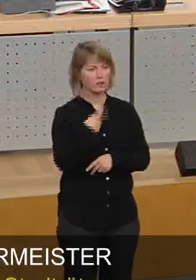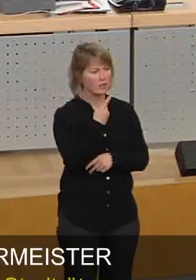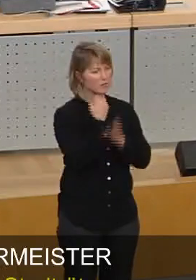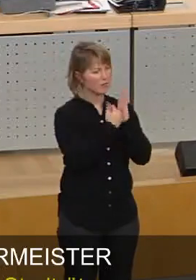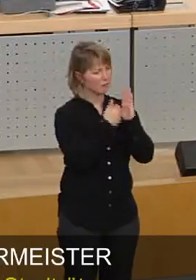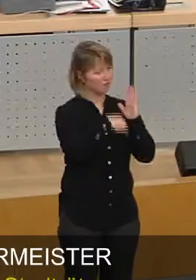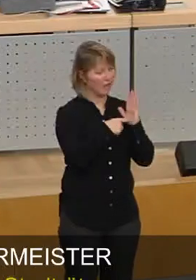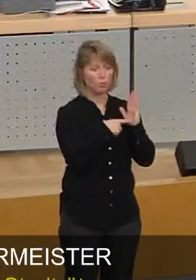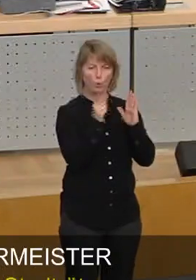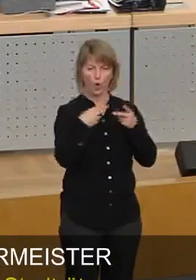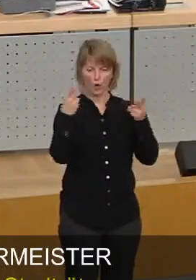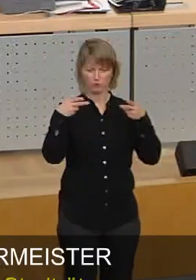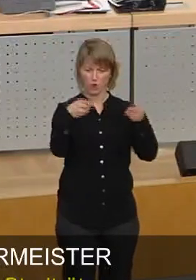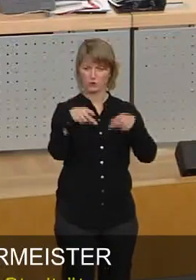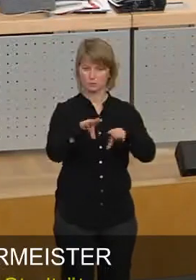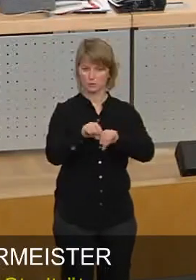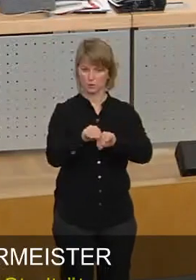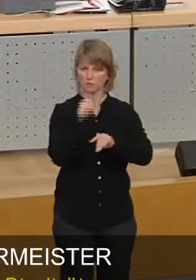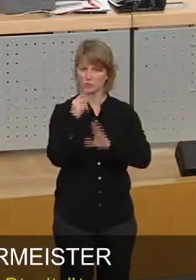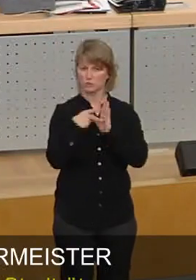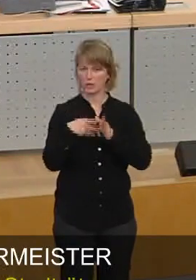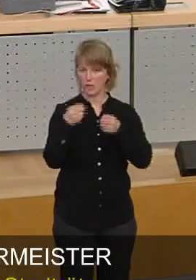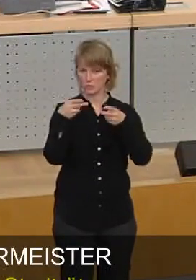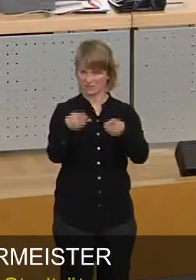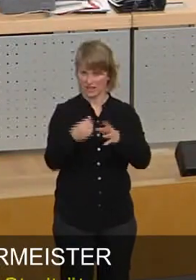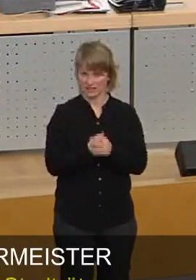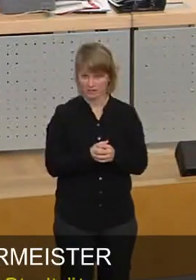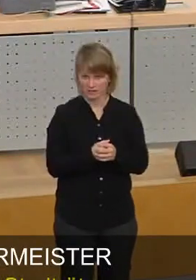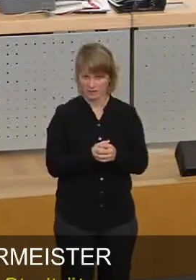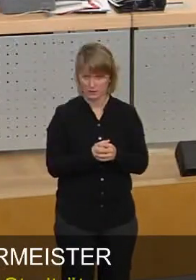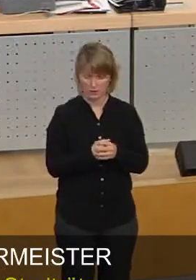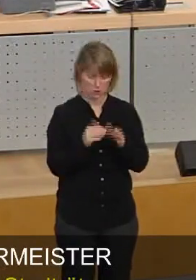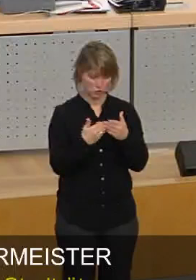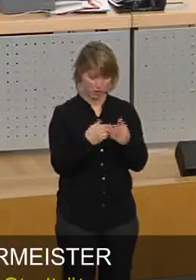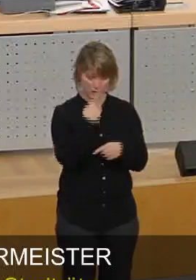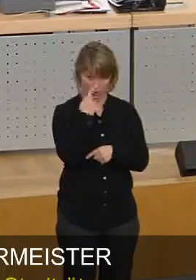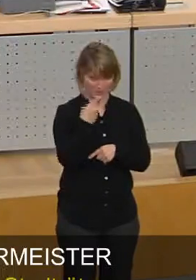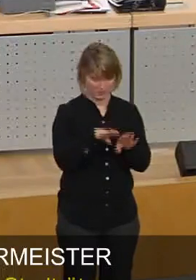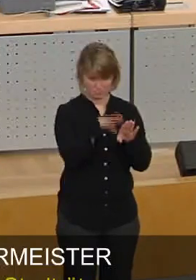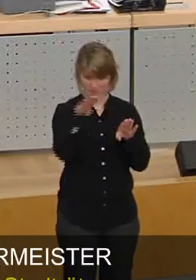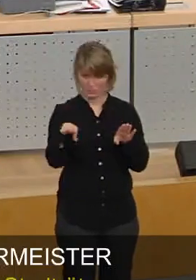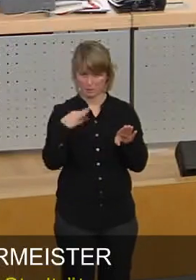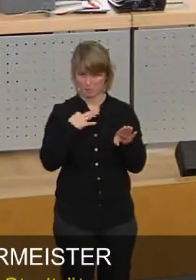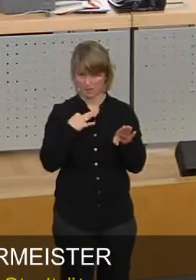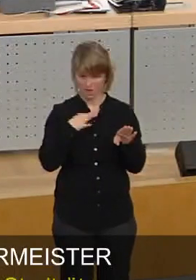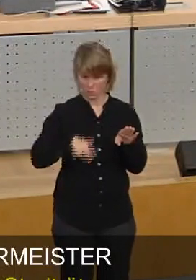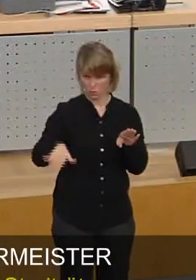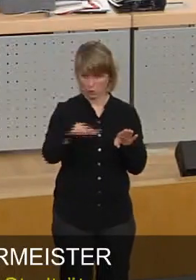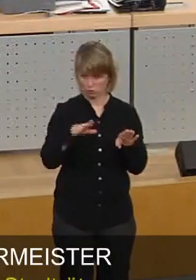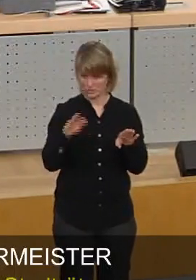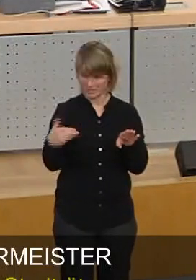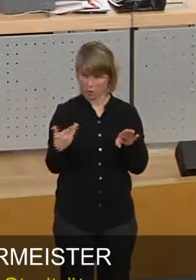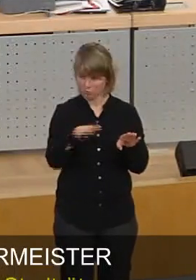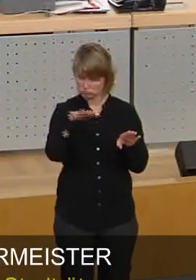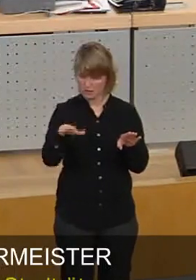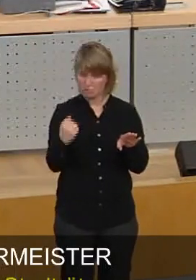Verkehrsraum sozialisieren. Wenn der Bauherr die Feuerwehraufstellfläche dagegen auf einem benachbarten Privatgrundstück einrichtet, ist es